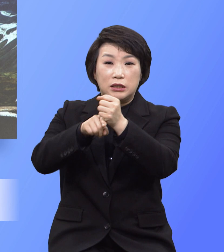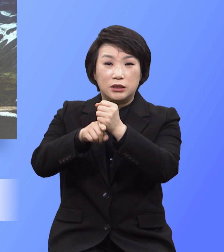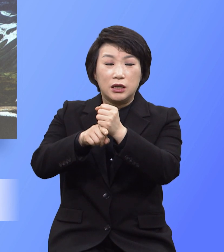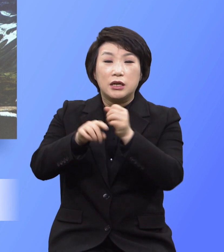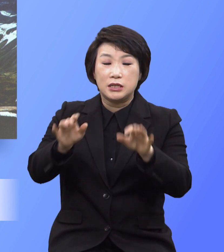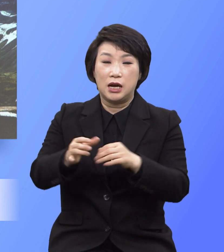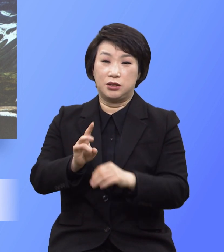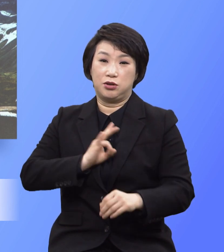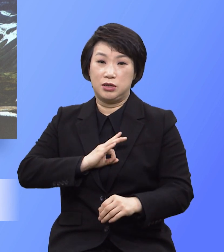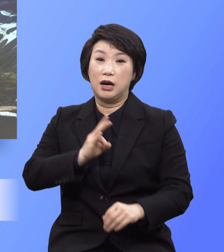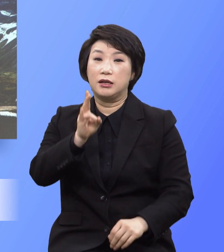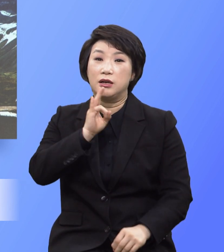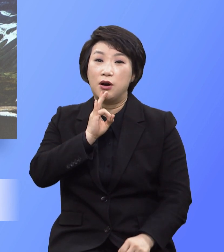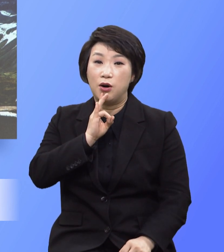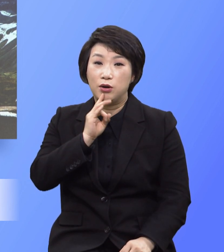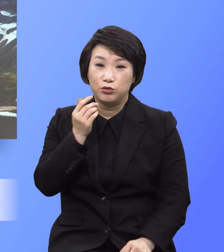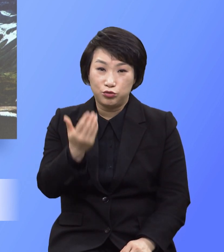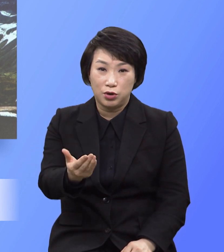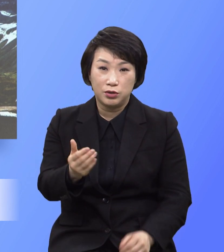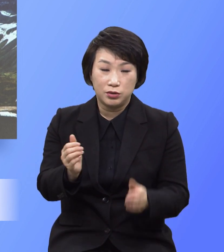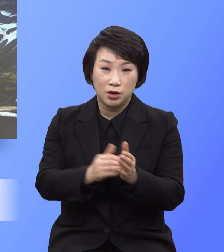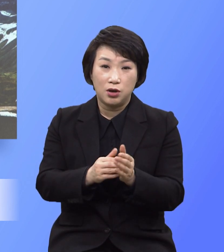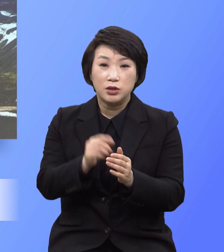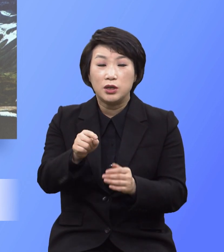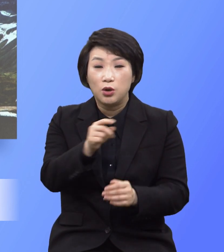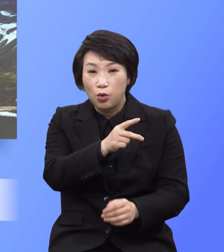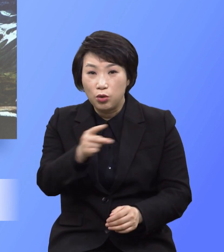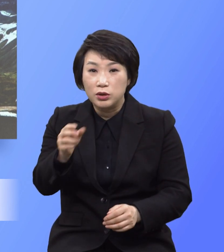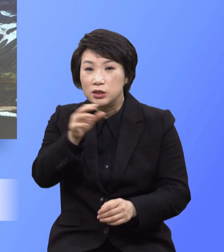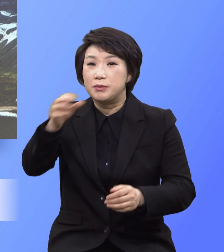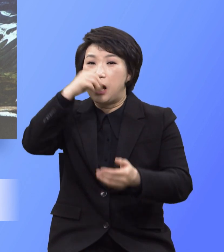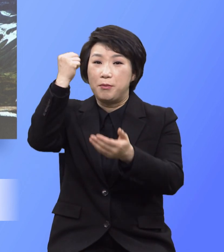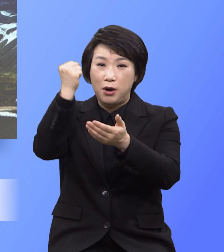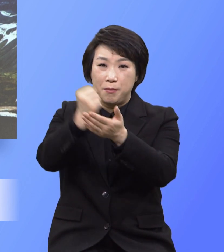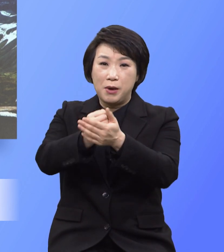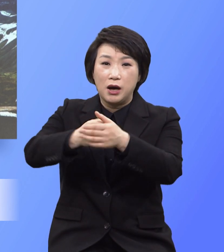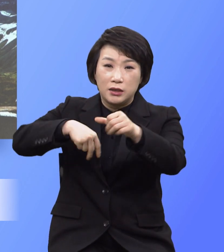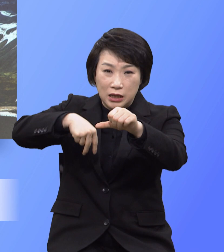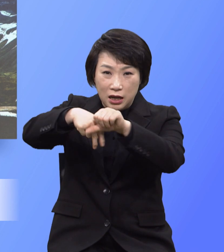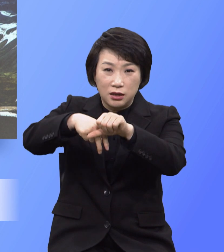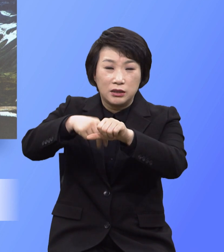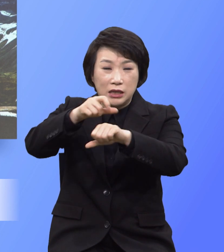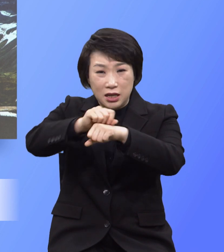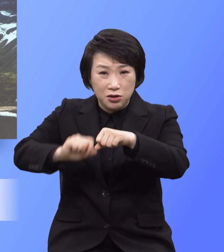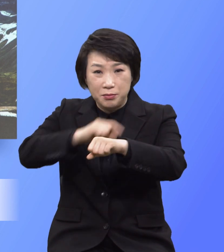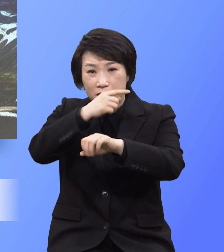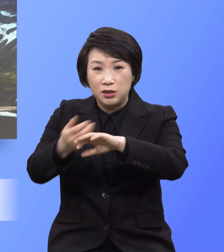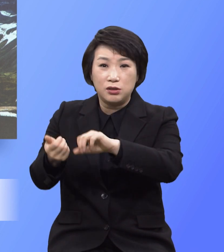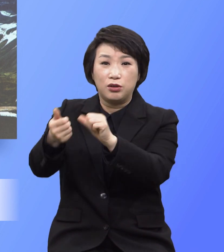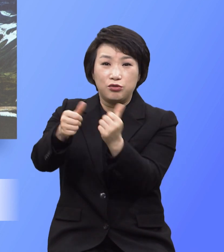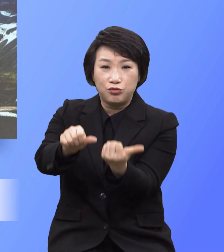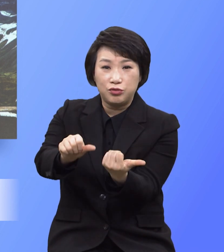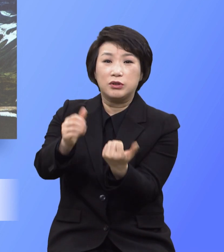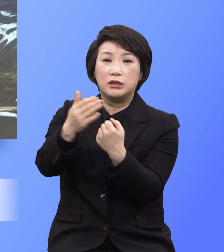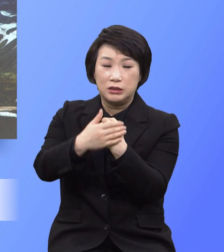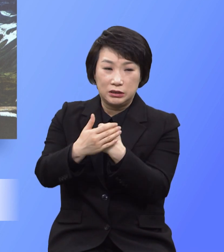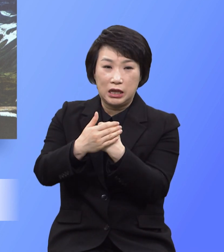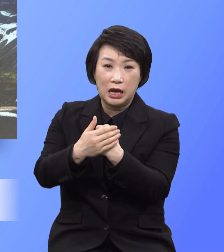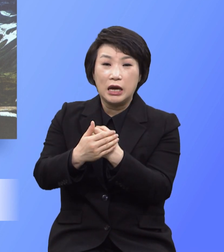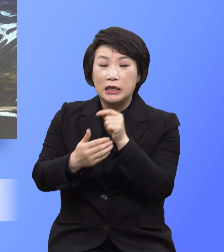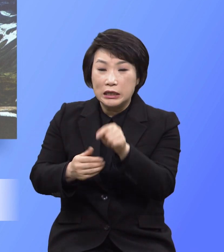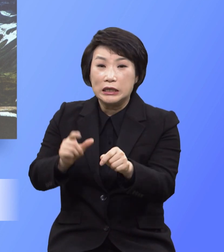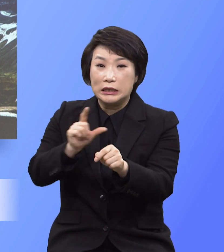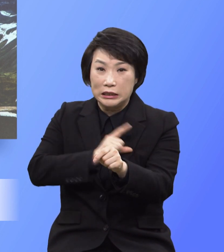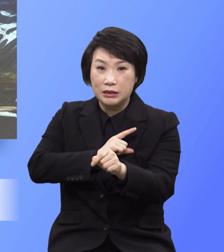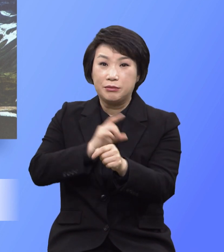통해 예언하셨으니 그 십자가에서 살찢고 피 흘려 죽으신 은혜, 그